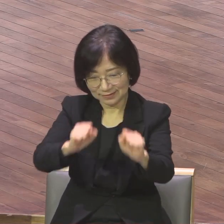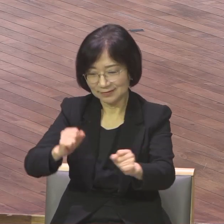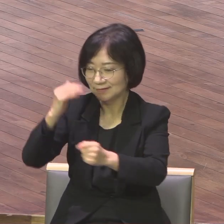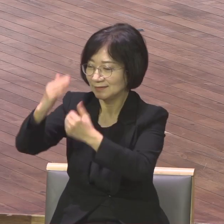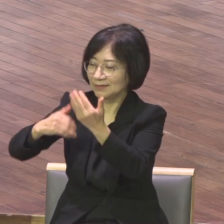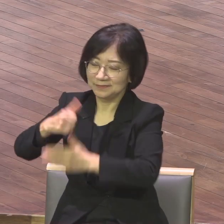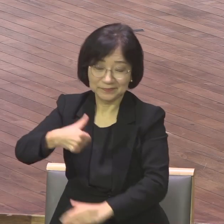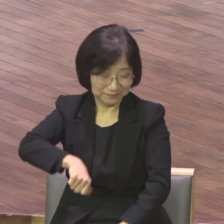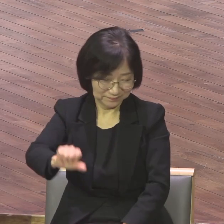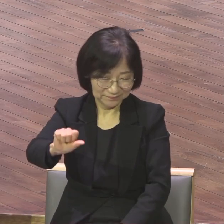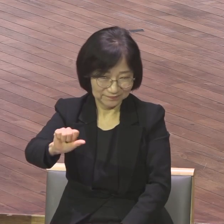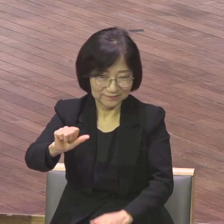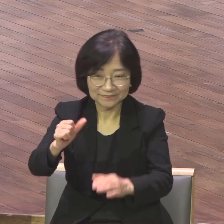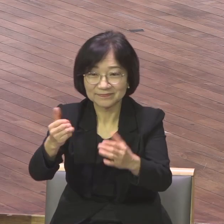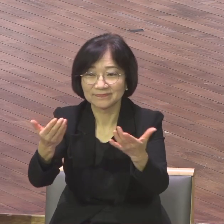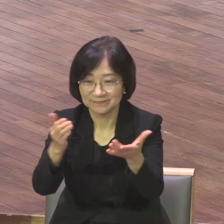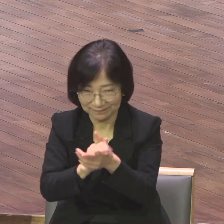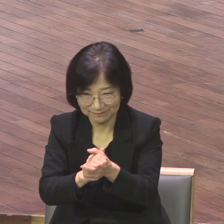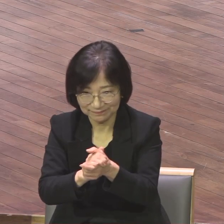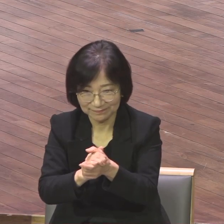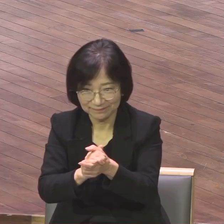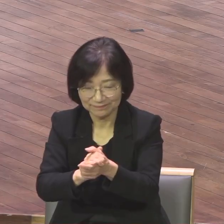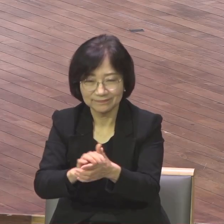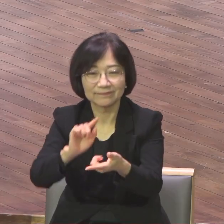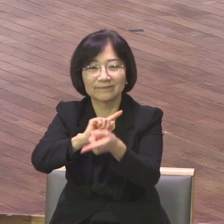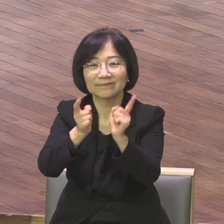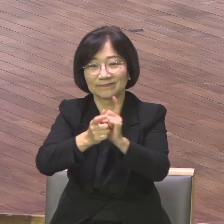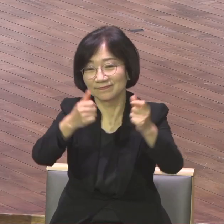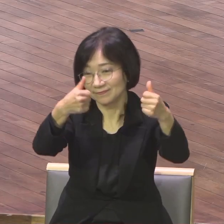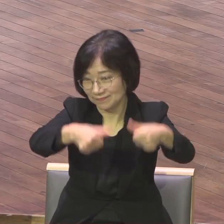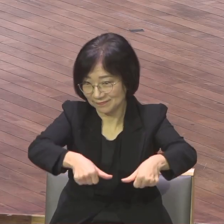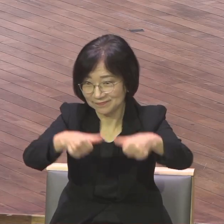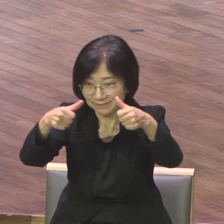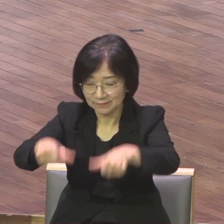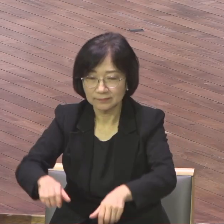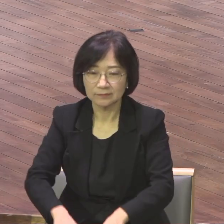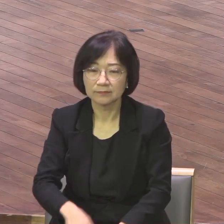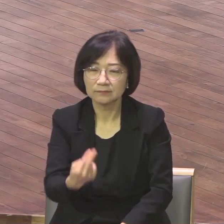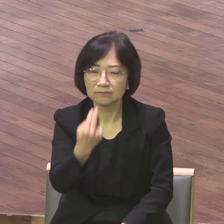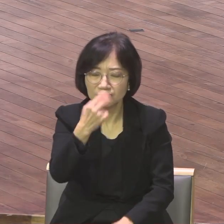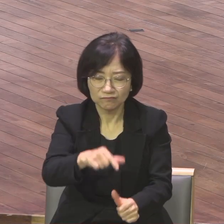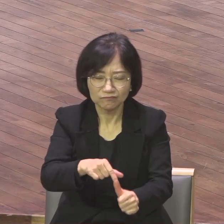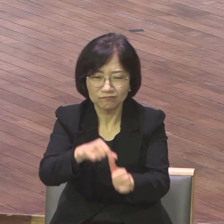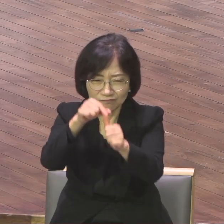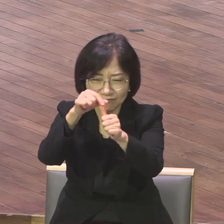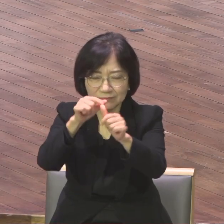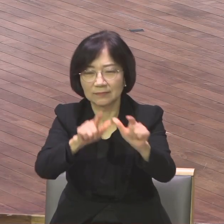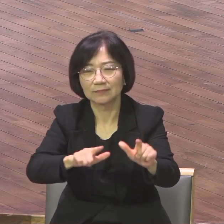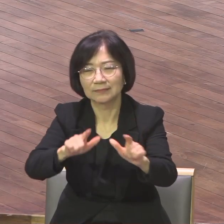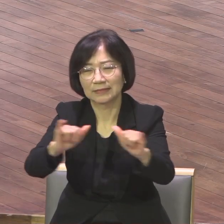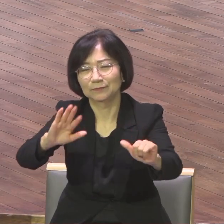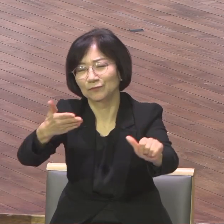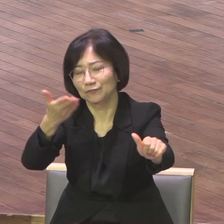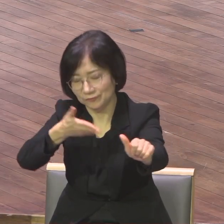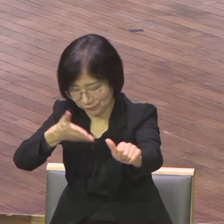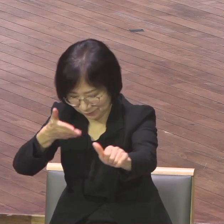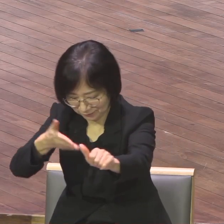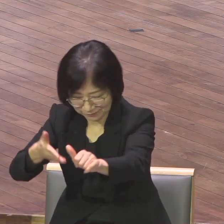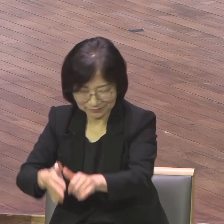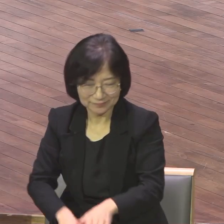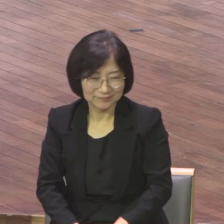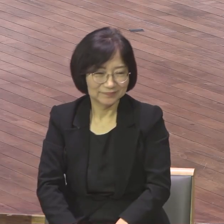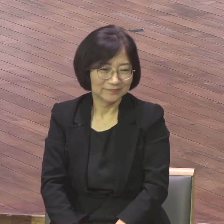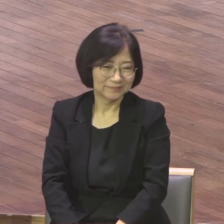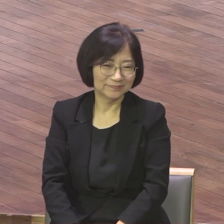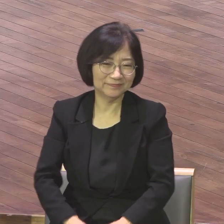하나님의 아들이십니다. 아멘. 서로 인사합시다. 생명 살리는 삶이 됩시다.